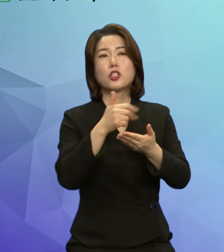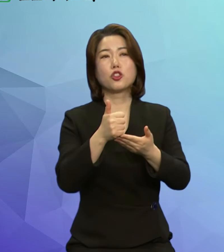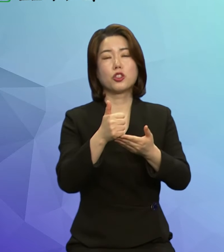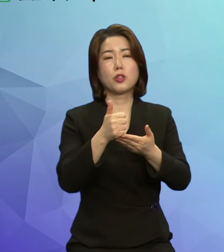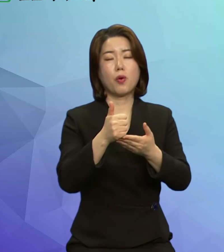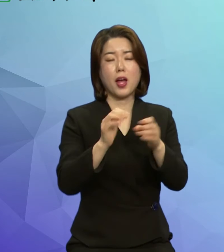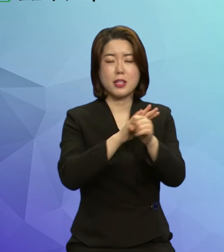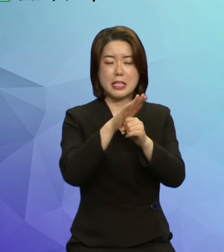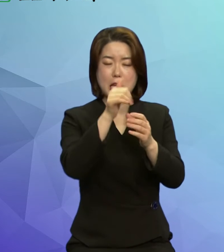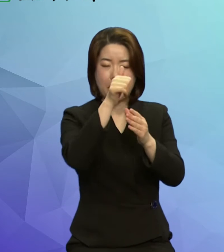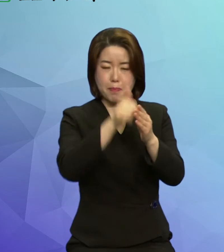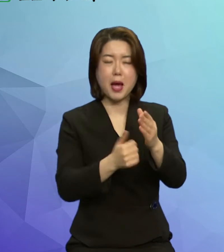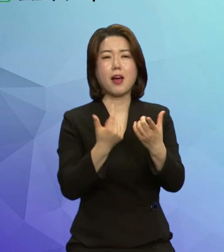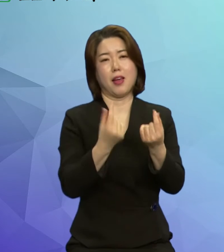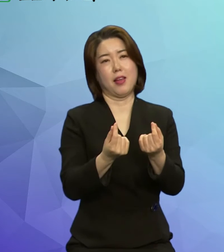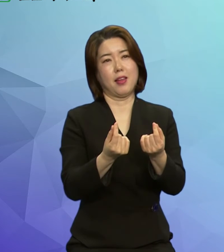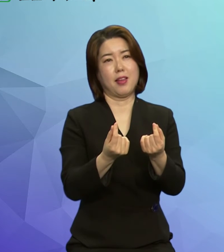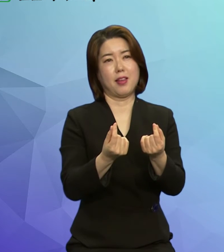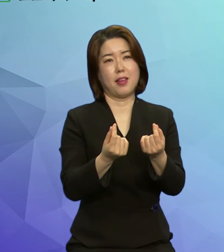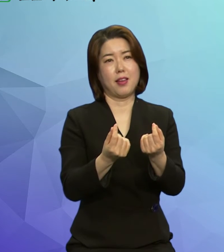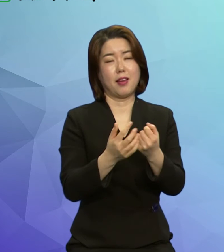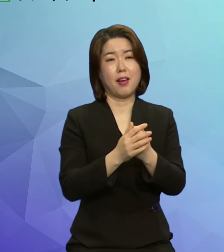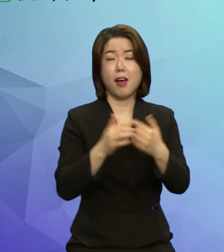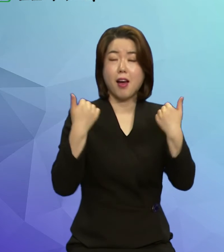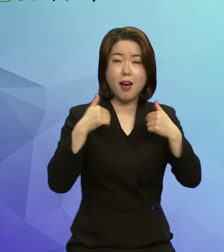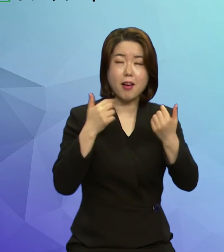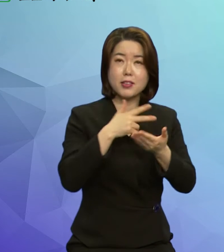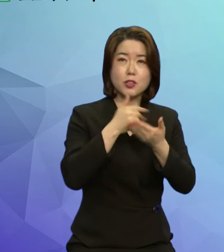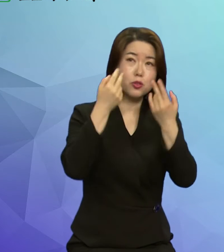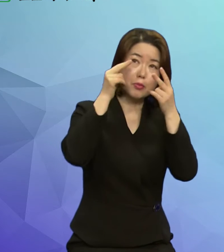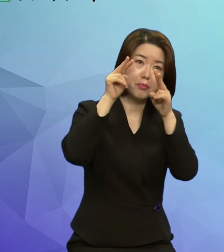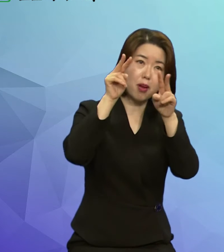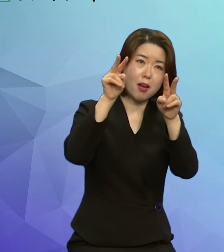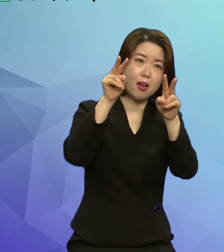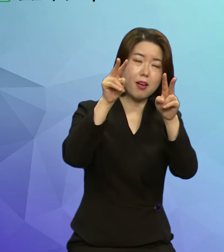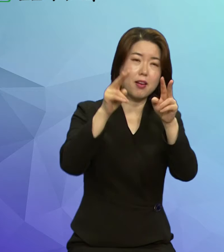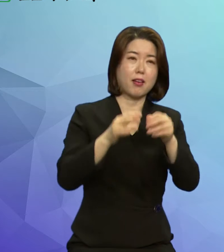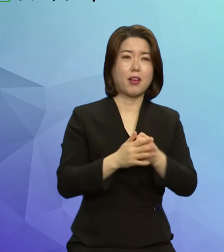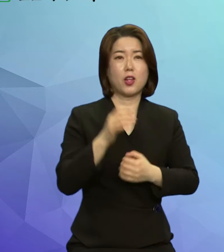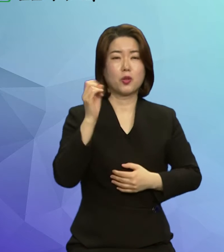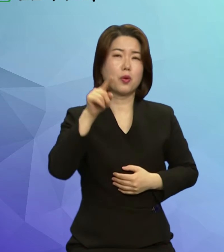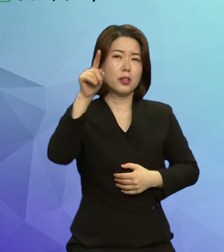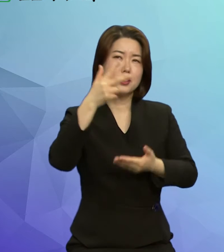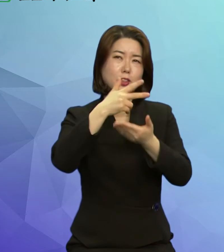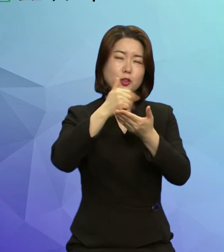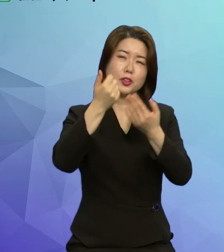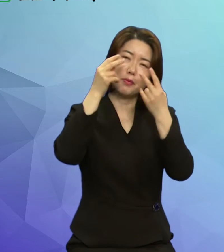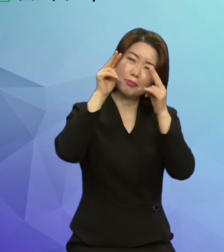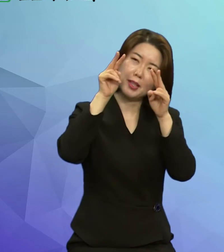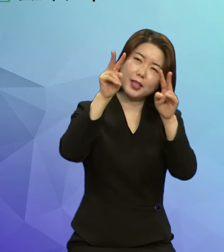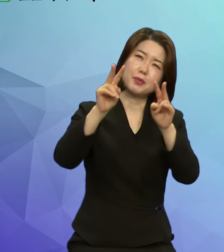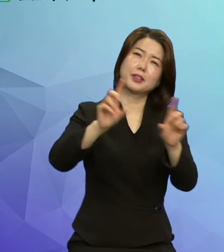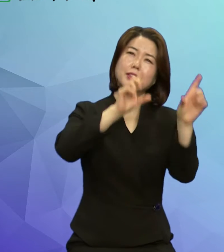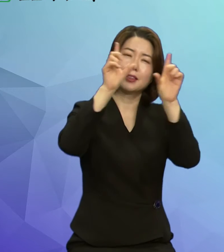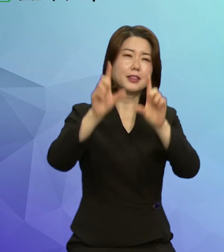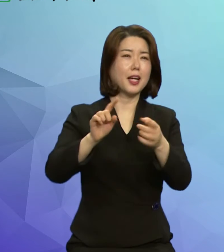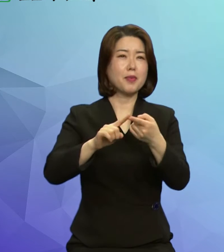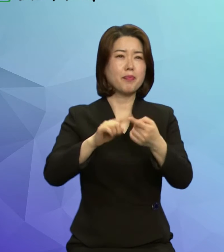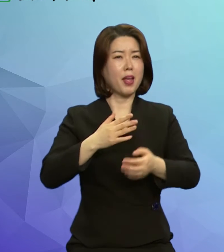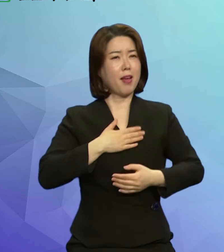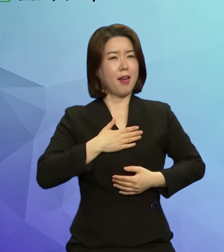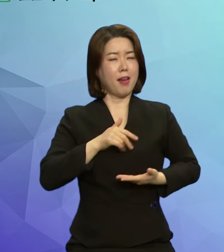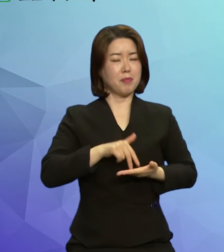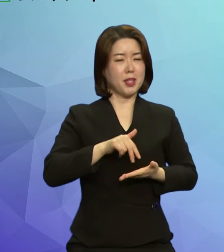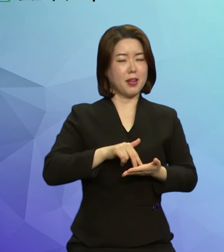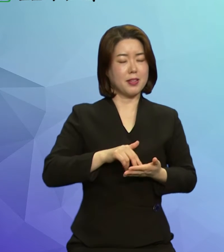주님과 사랑에 빠져버렸어요. 항상 주님을 바라보면서 그 주님을 바라보는 삶 자체가 그